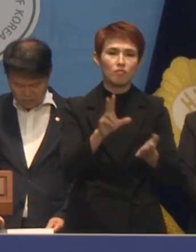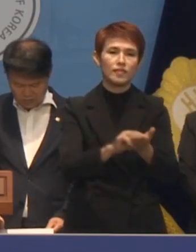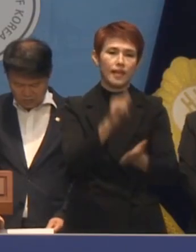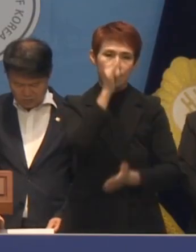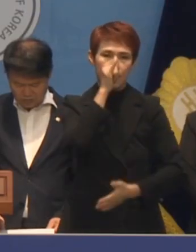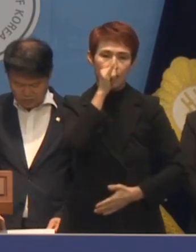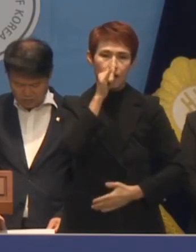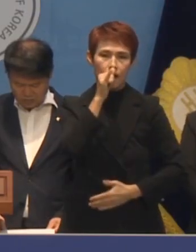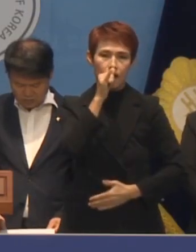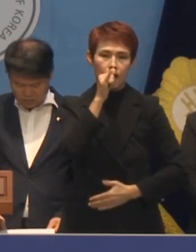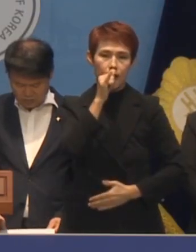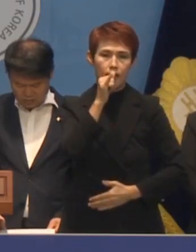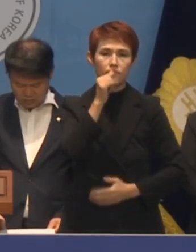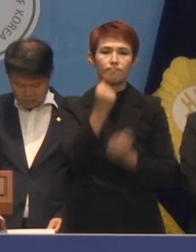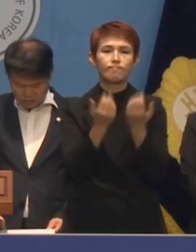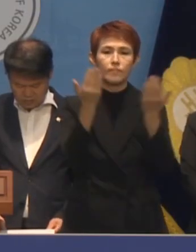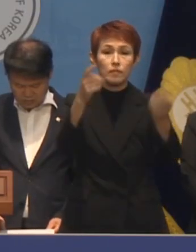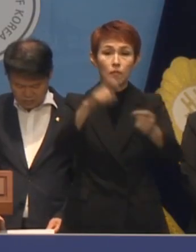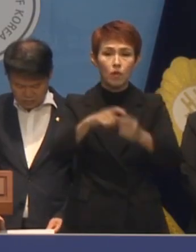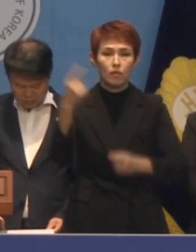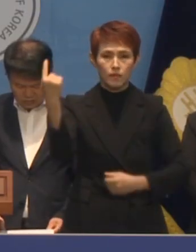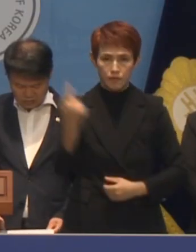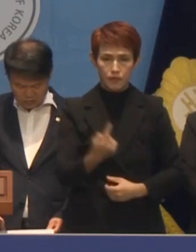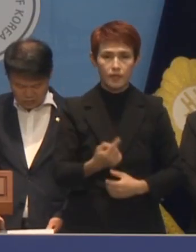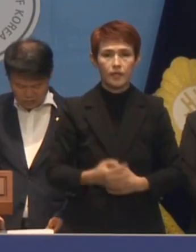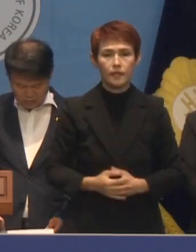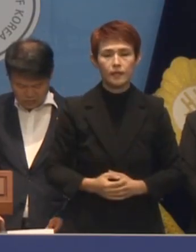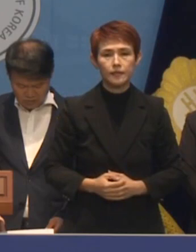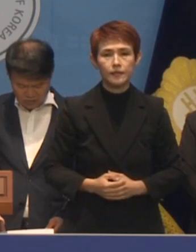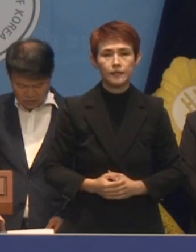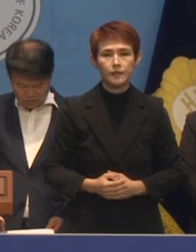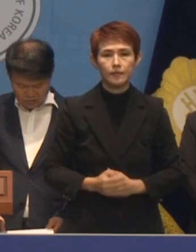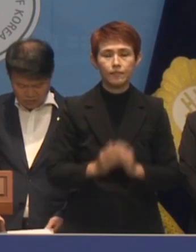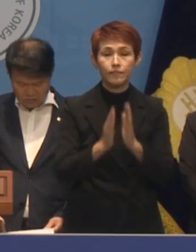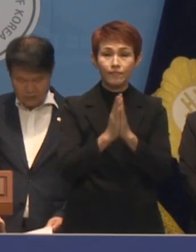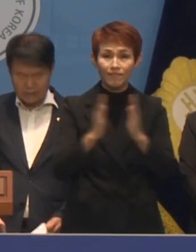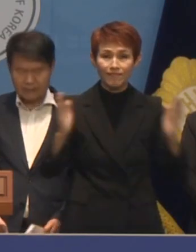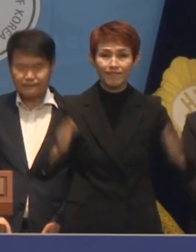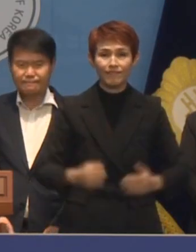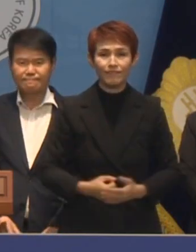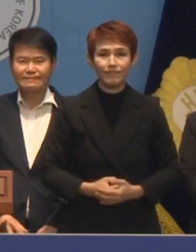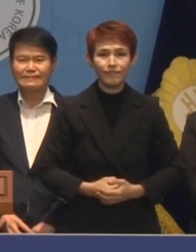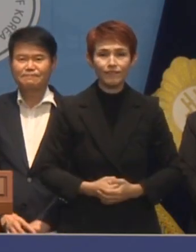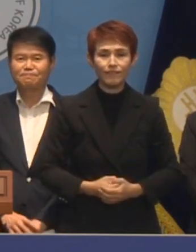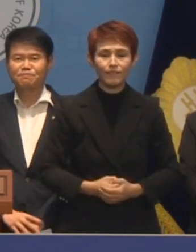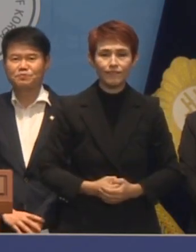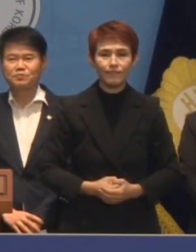규탄하고자 이 자리에 섰습니다. 그러면은 기자회견을 시작하도록 하겠습니다.